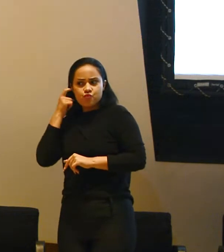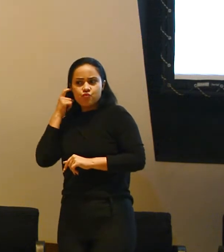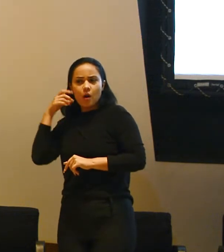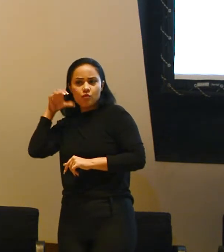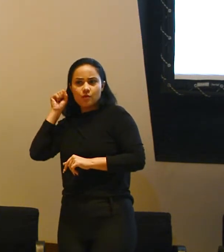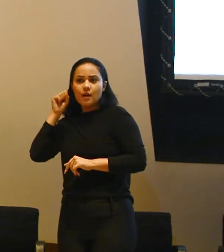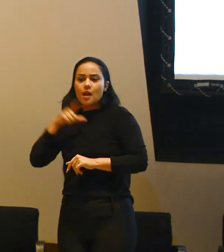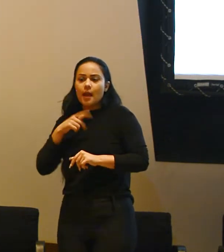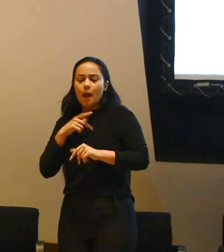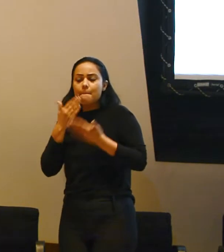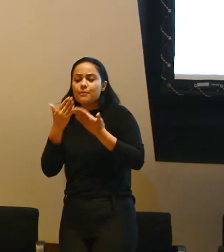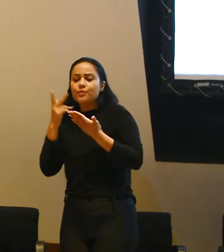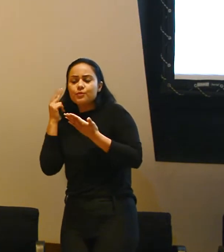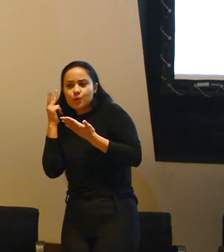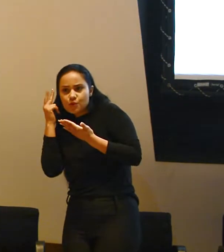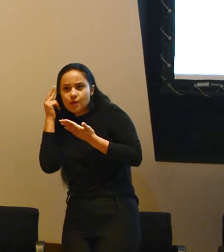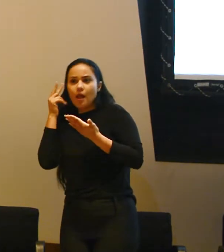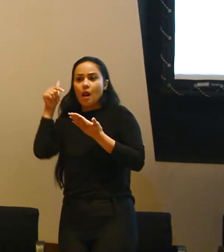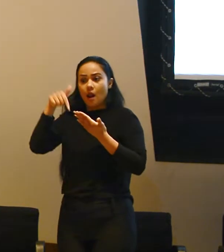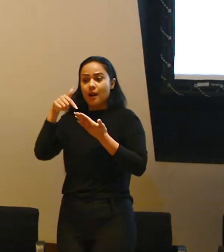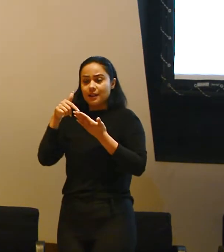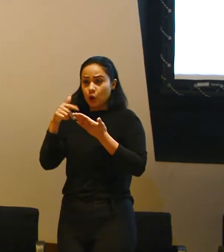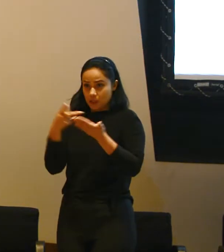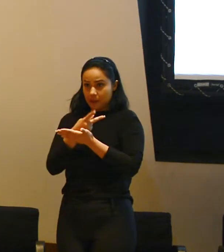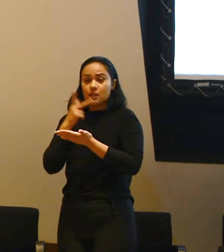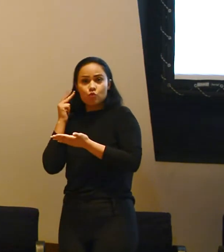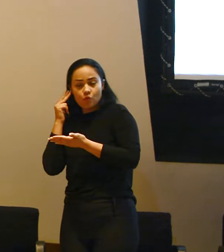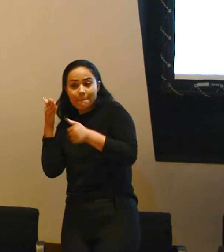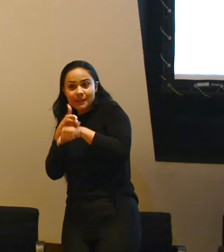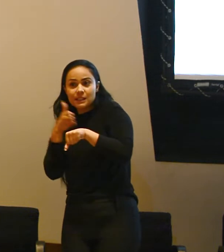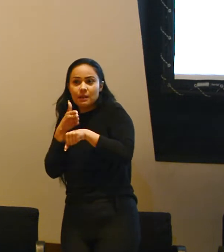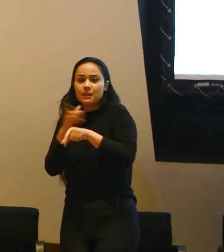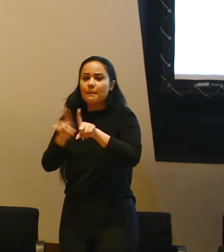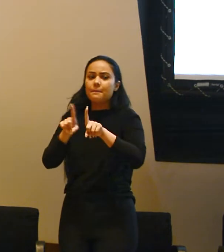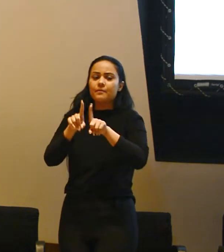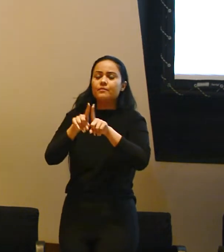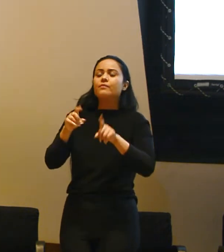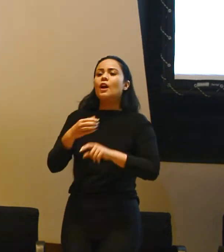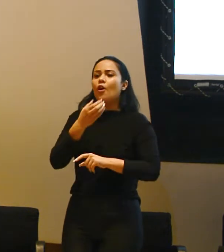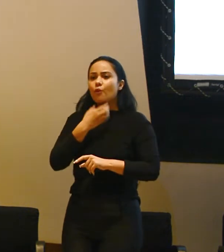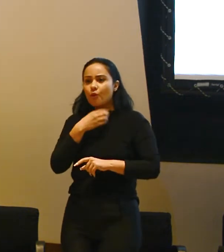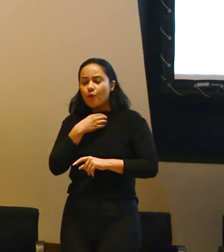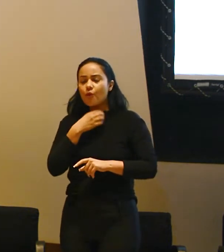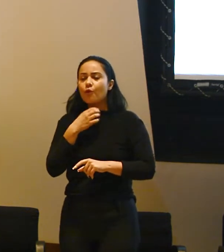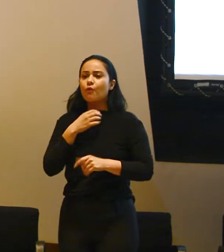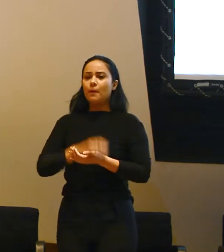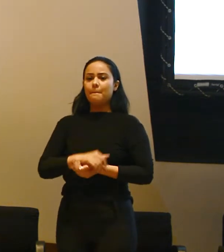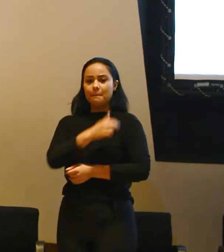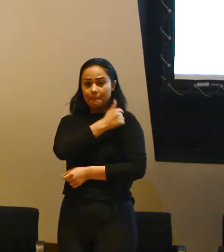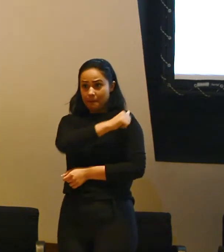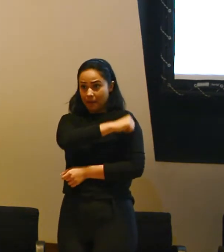a cirurgia, né? E na cirurgia a gente participa também, tem fonoaudiólogos, os enfermeiros, os médicos, e